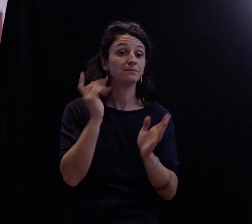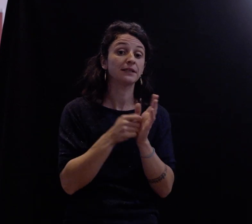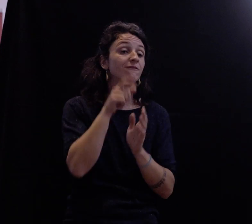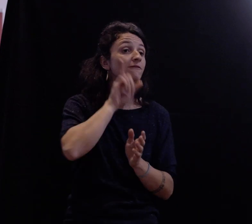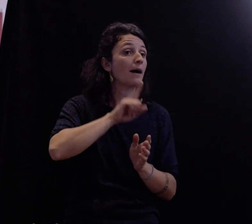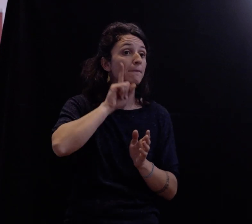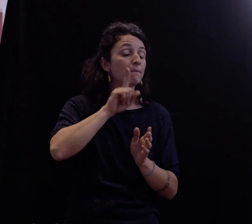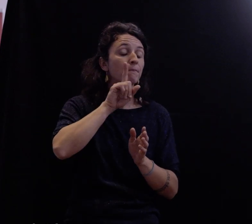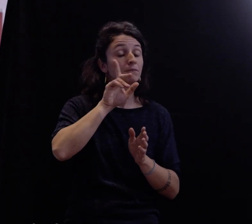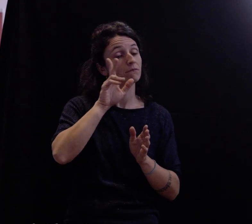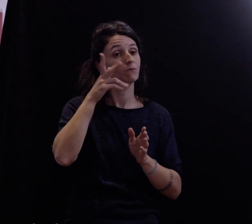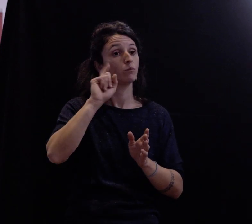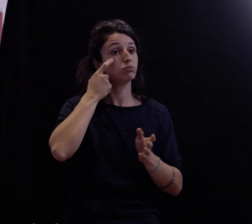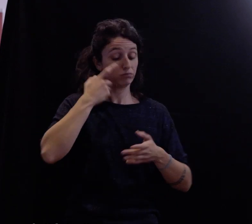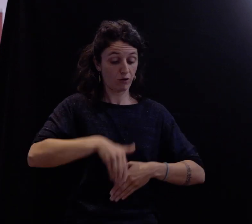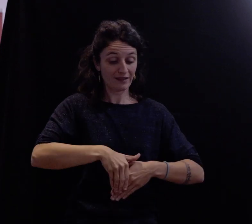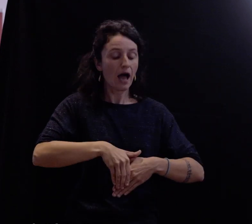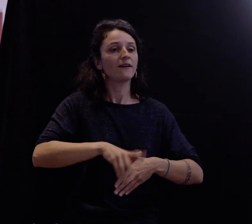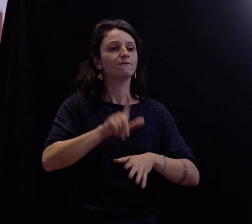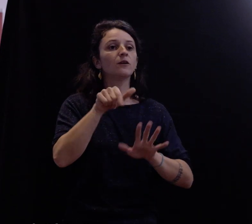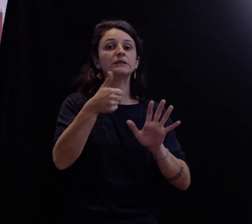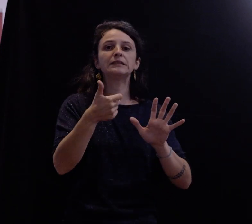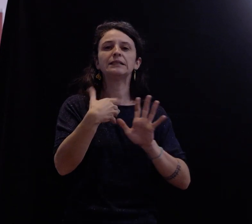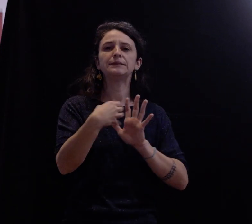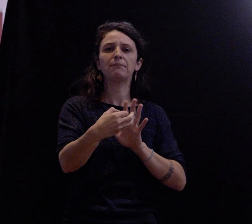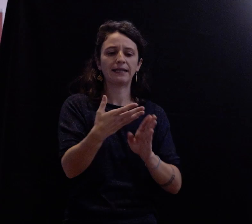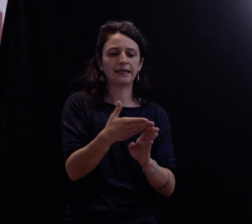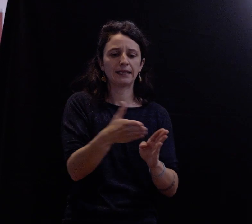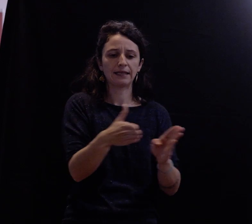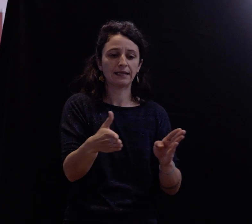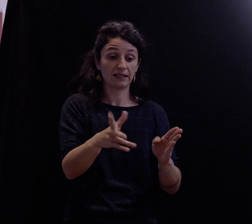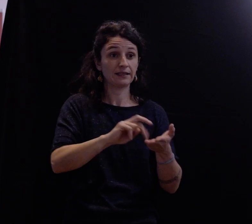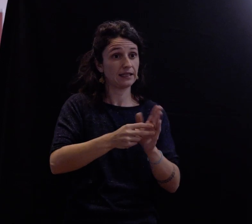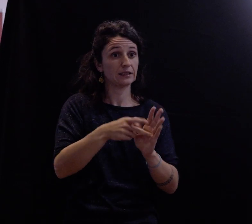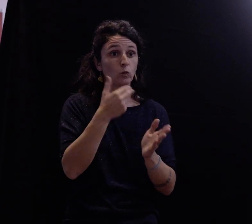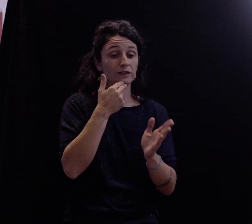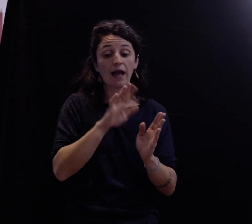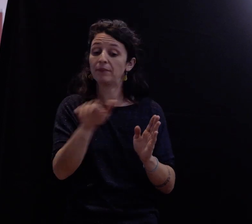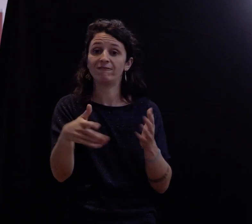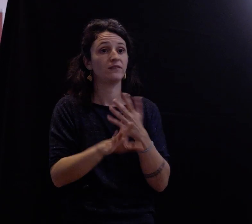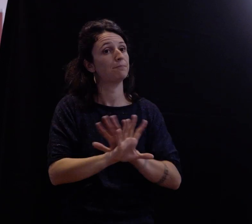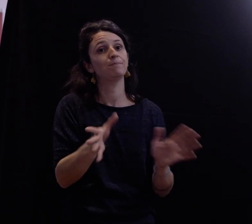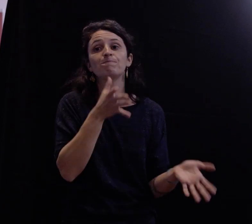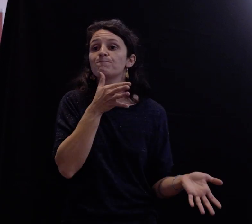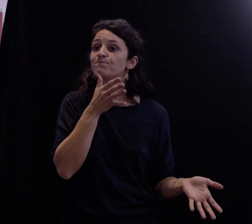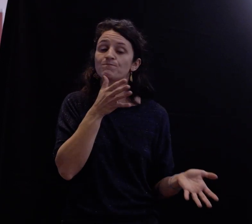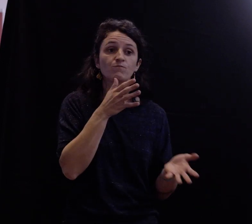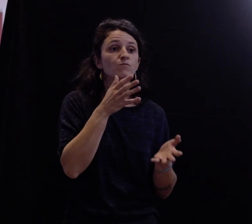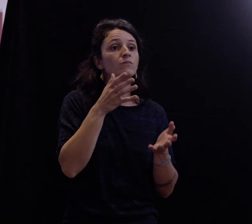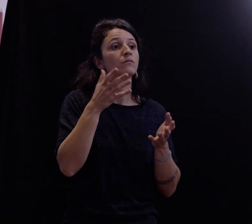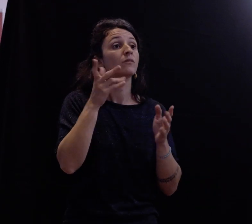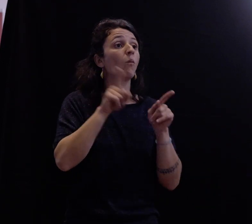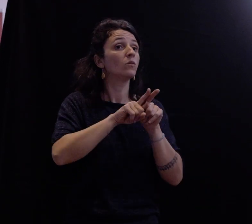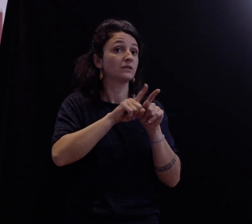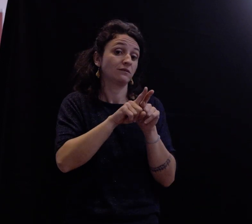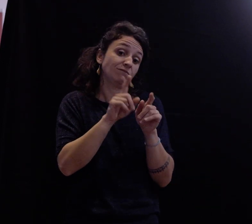6 semaines. Donc c'est un peu long à l'échelle d'une grossesse. Des fois, la technique, on n'arrive pas à la mettre au point. Donc il y a des gens pour qui on dit « non, on est